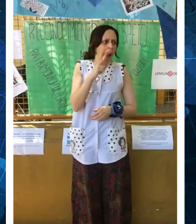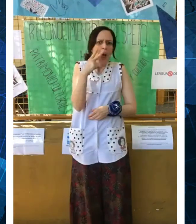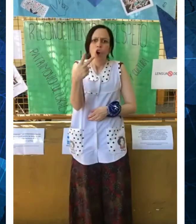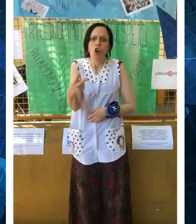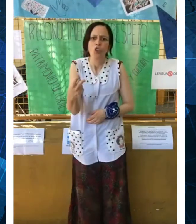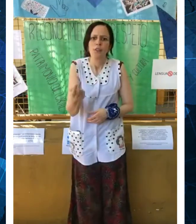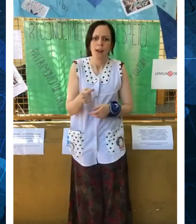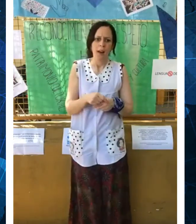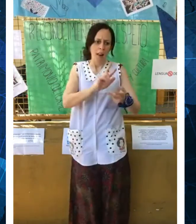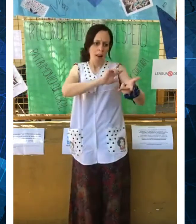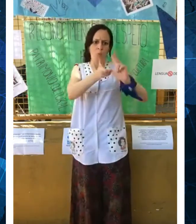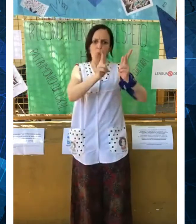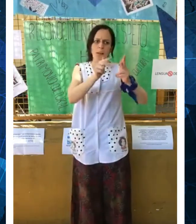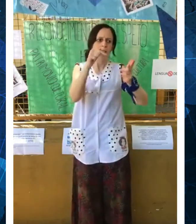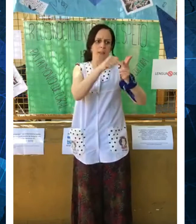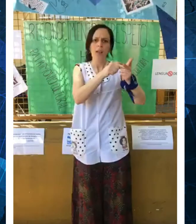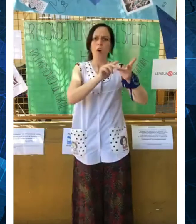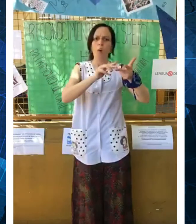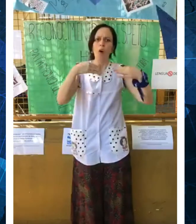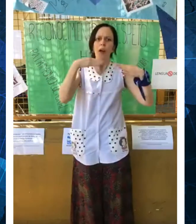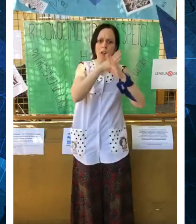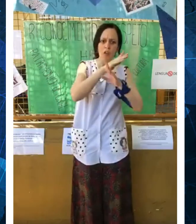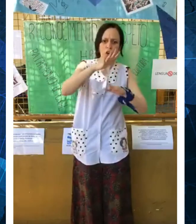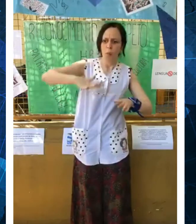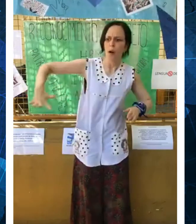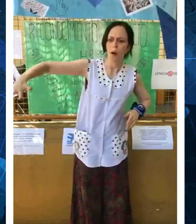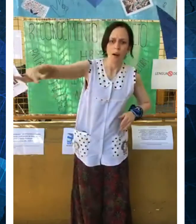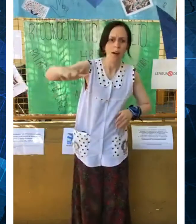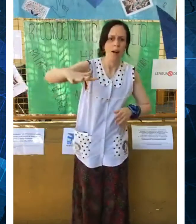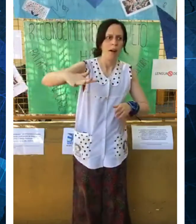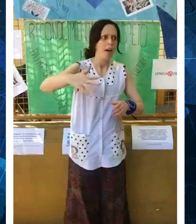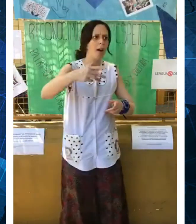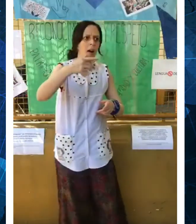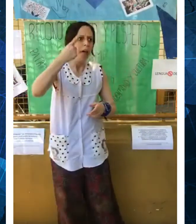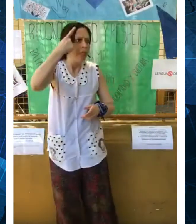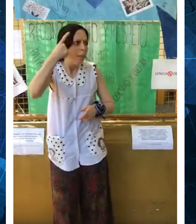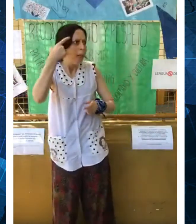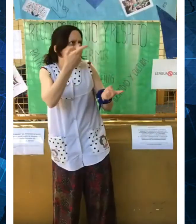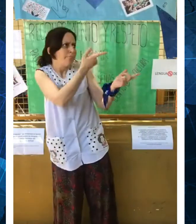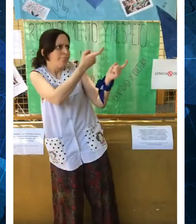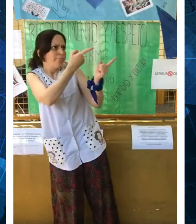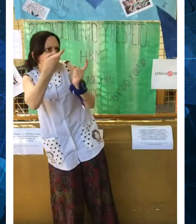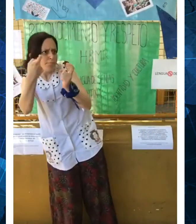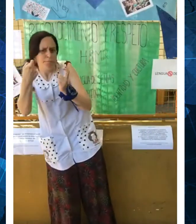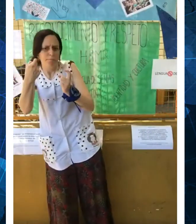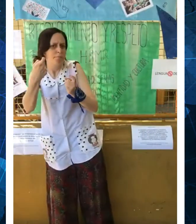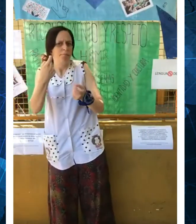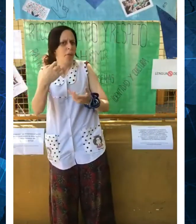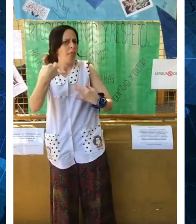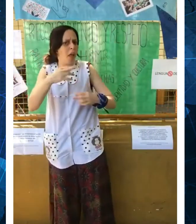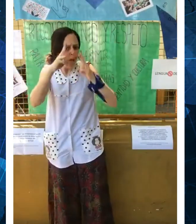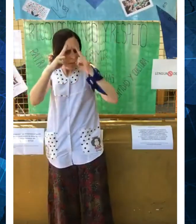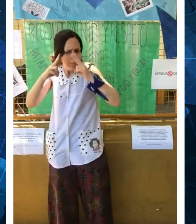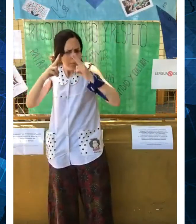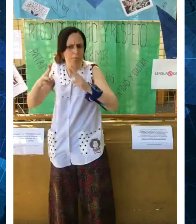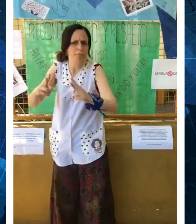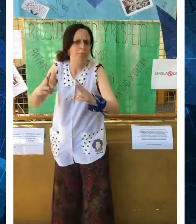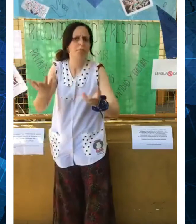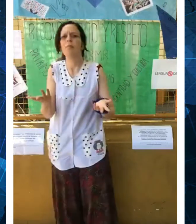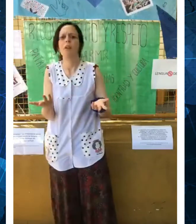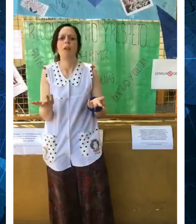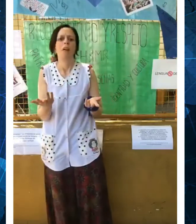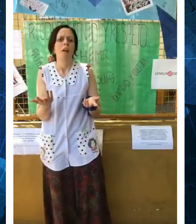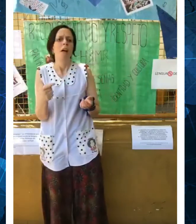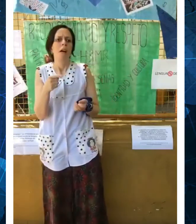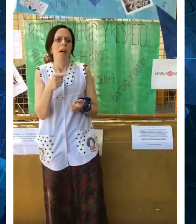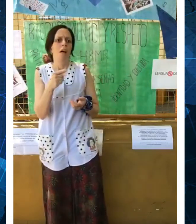debe respetar y reconocer la lengua de señas como el idioma de las personas sordas,